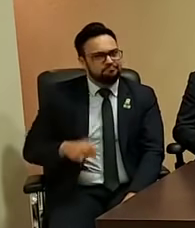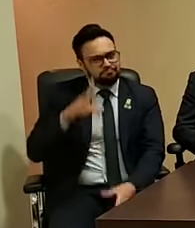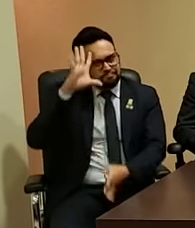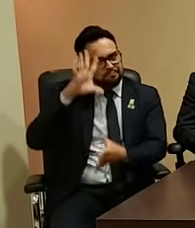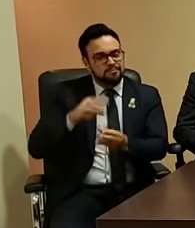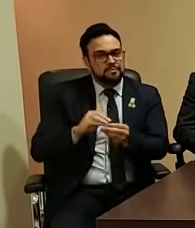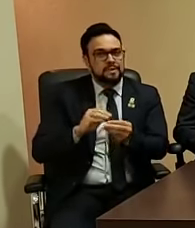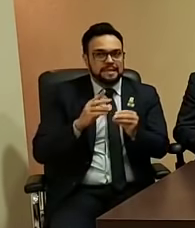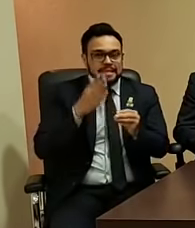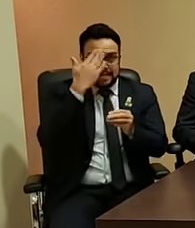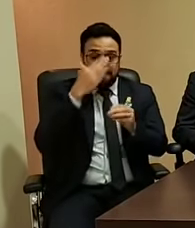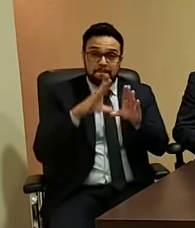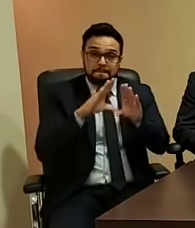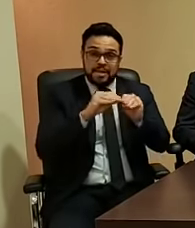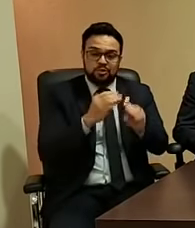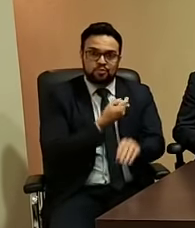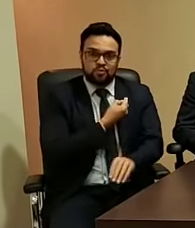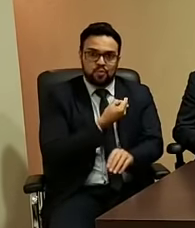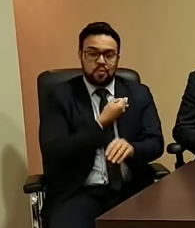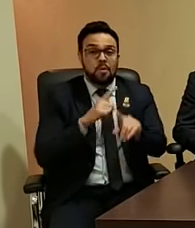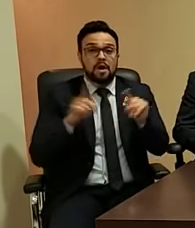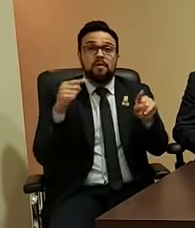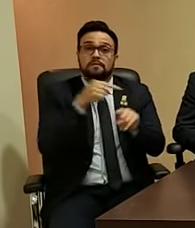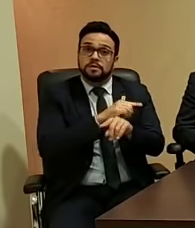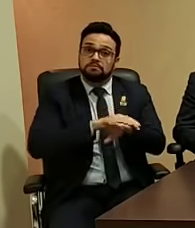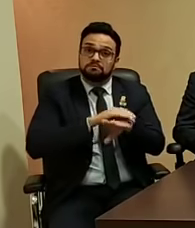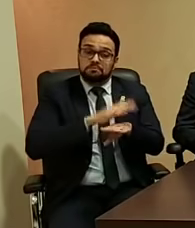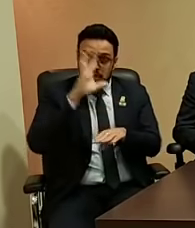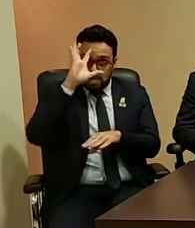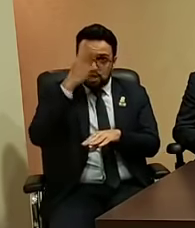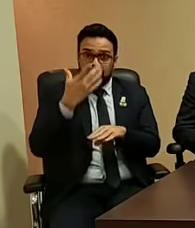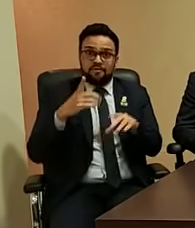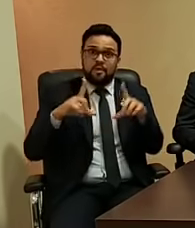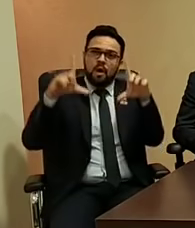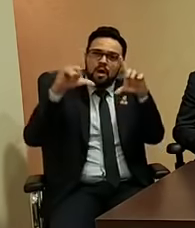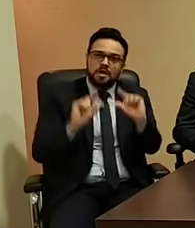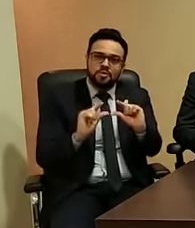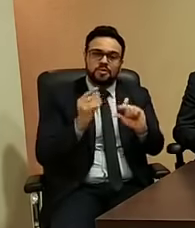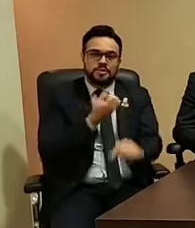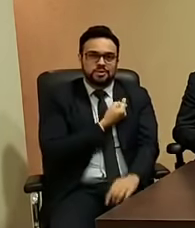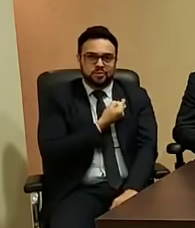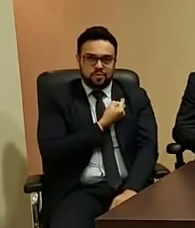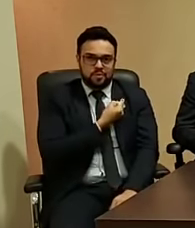Tá? E você resolveu reduzir esses números, no caso aqui,